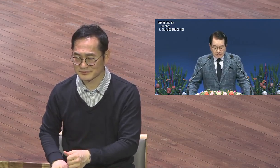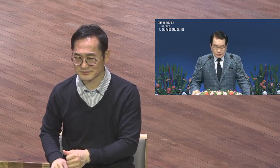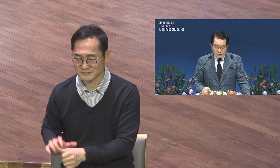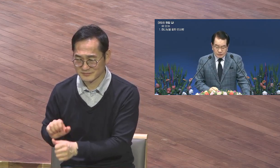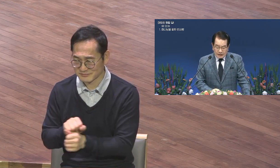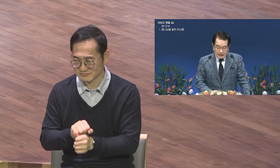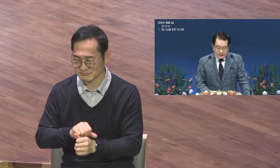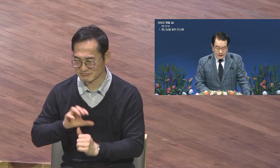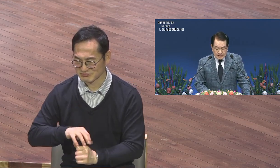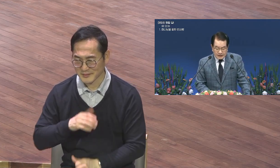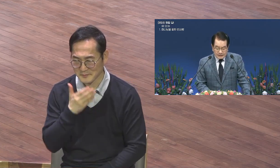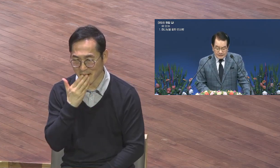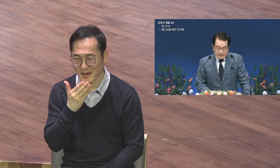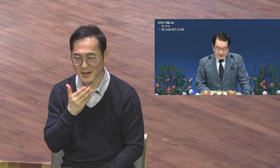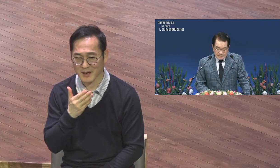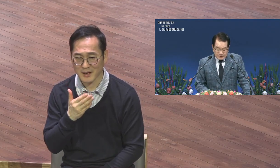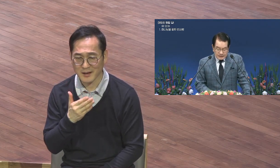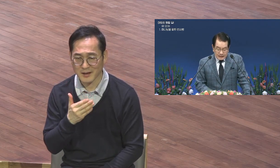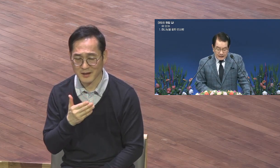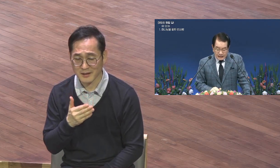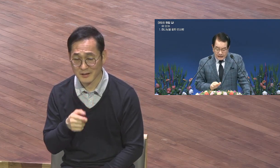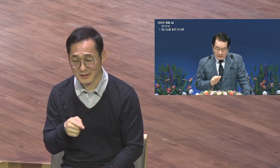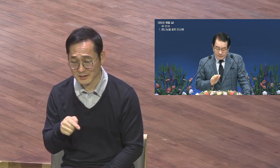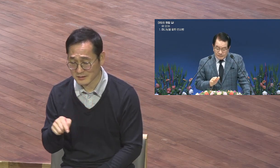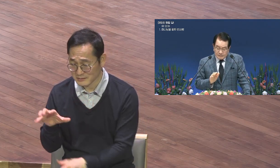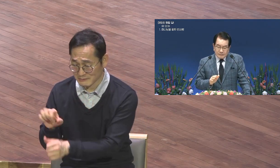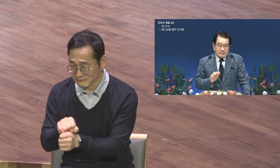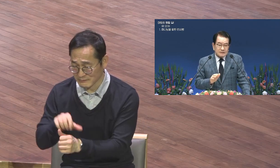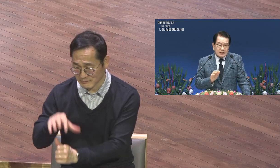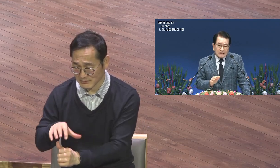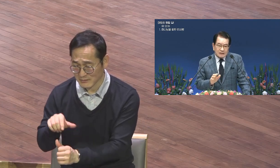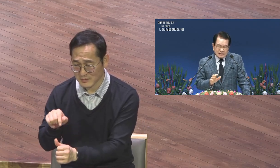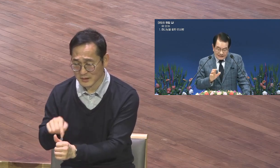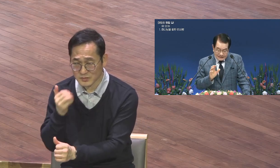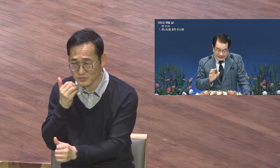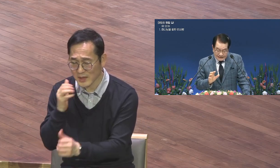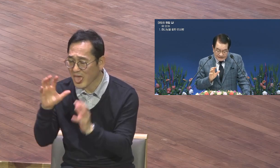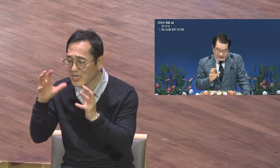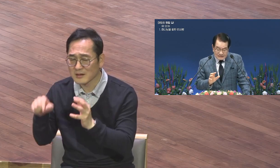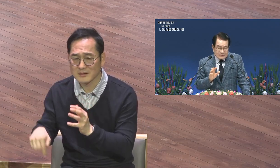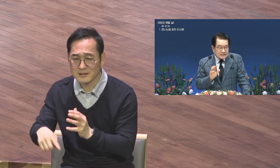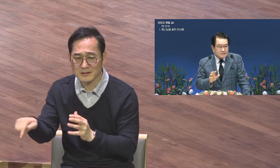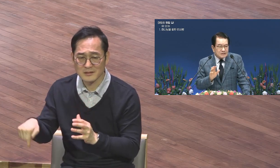그래서요, 여러분요, 아이들에게 그냥 하나님의 사랑을